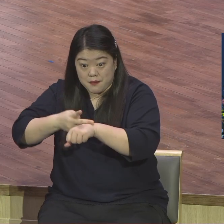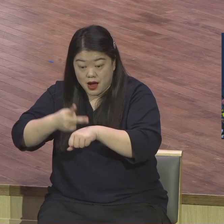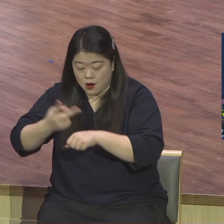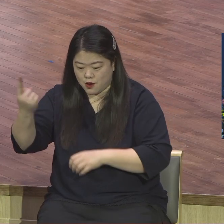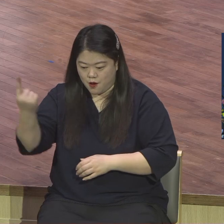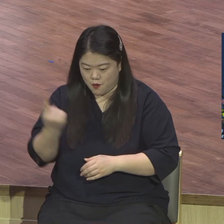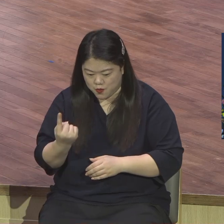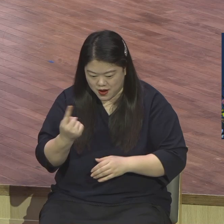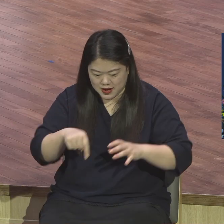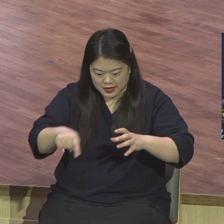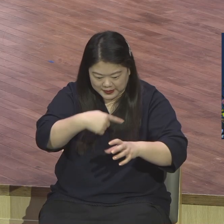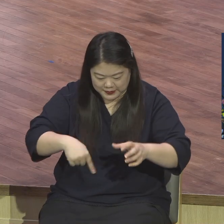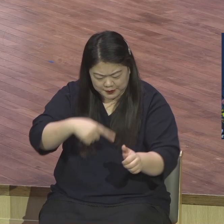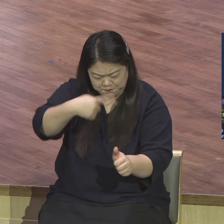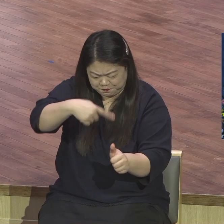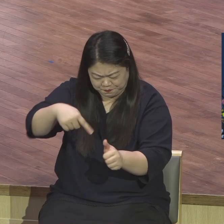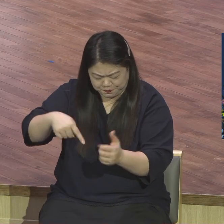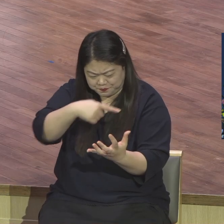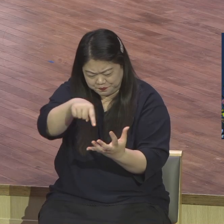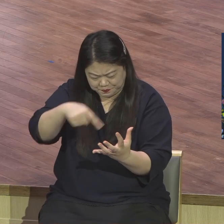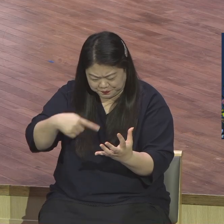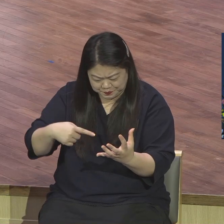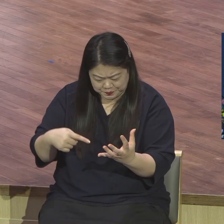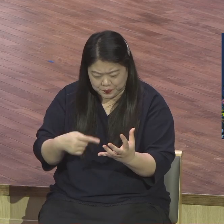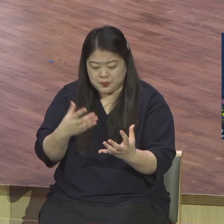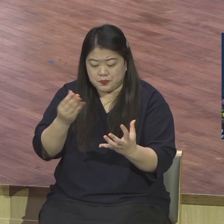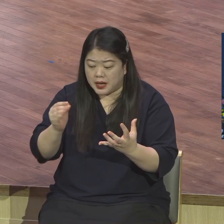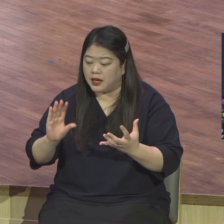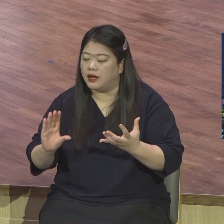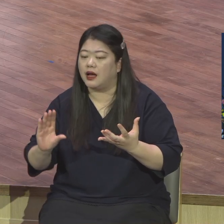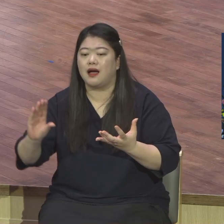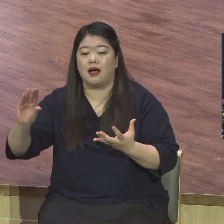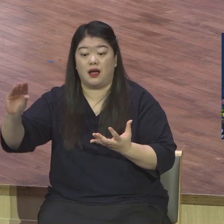빠져 있는 것을 꾸짖고 있는 겁니다. 지금